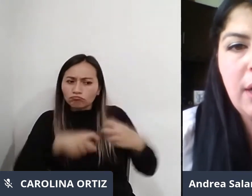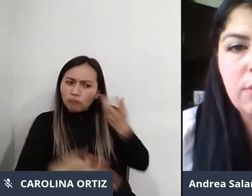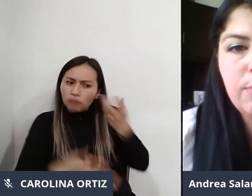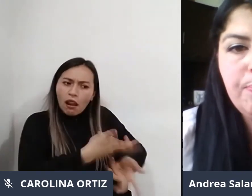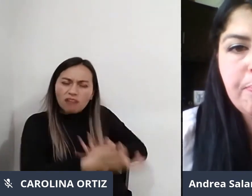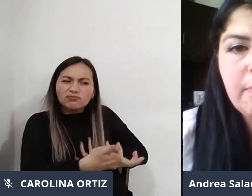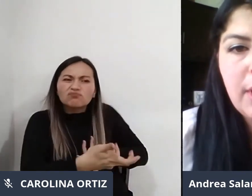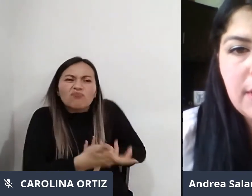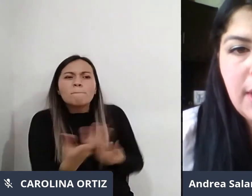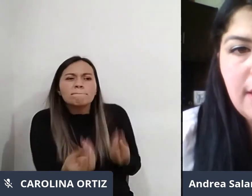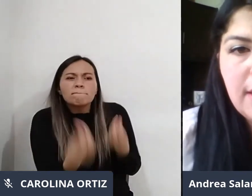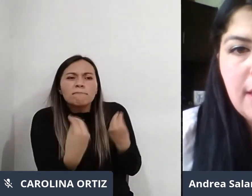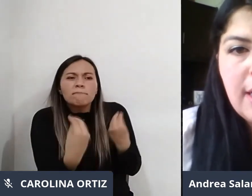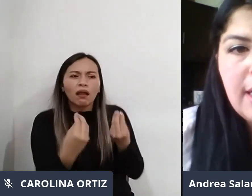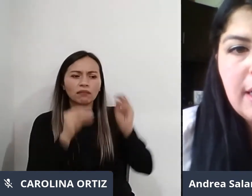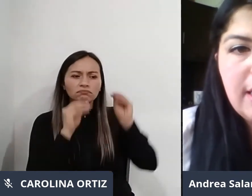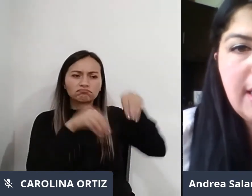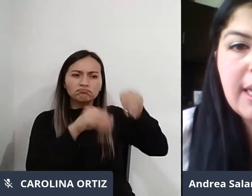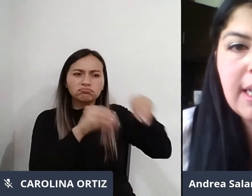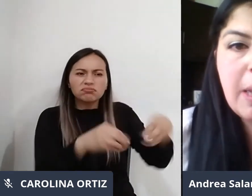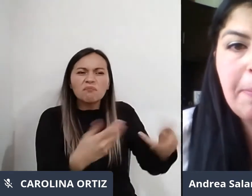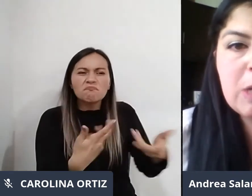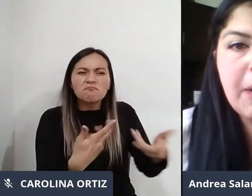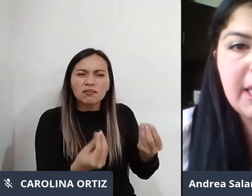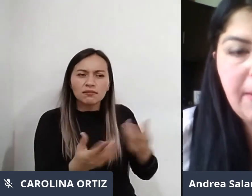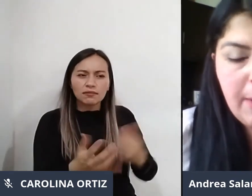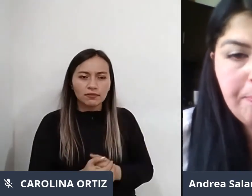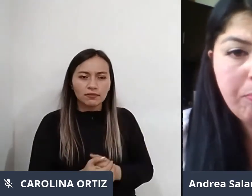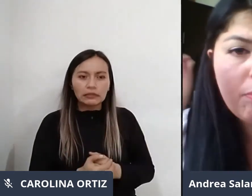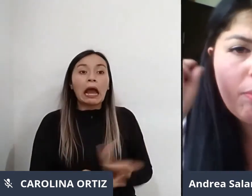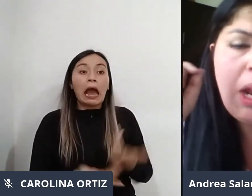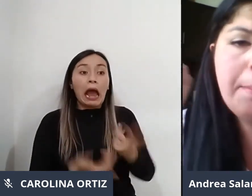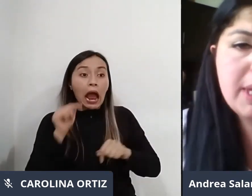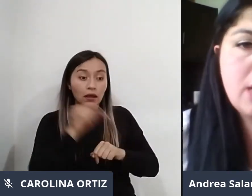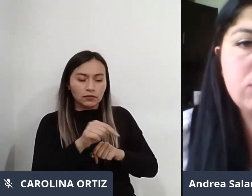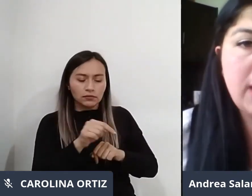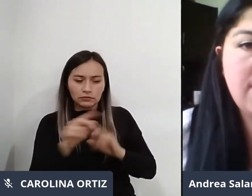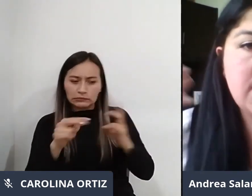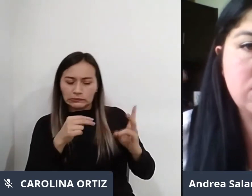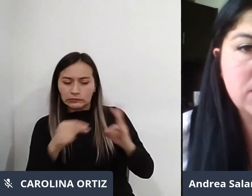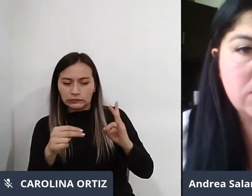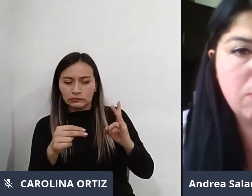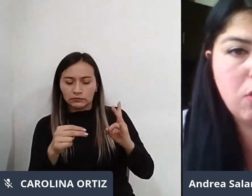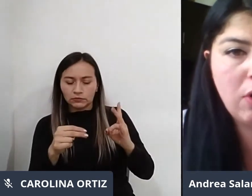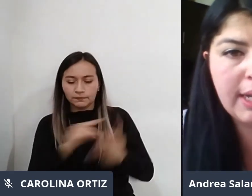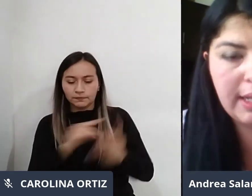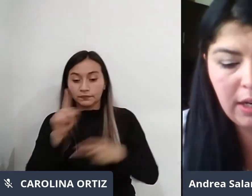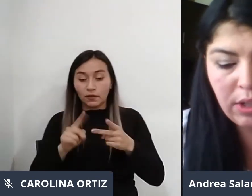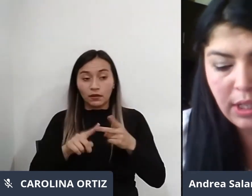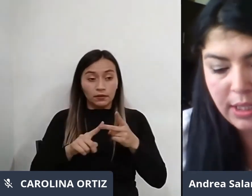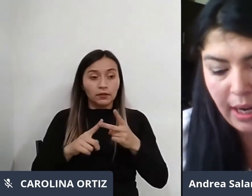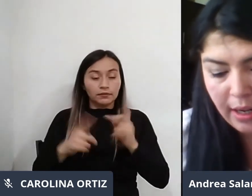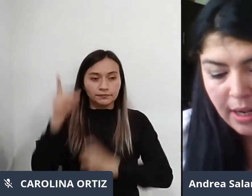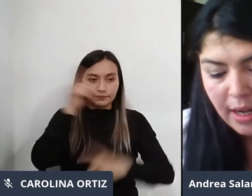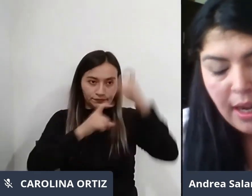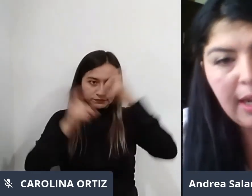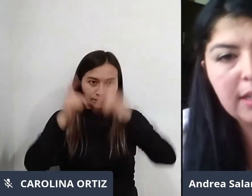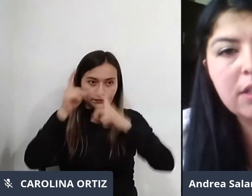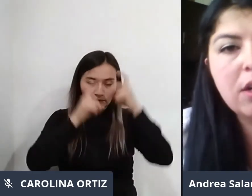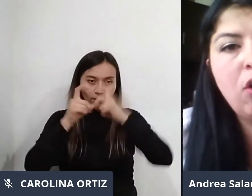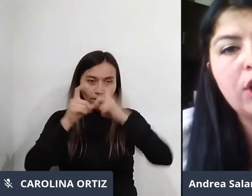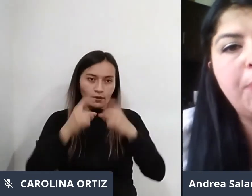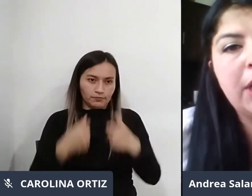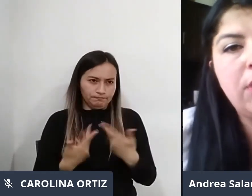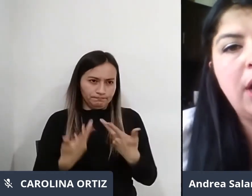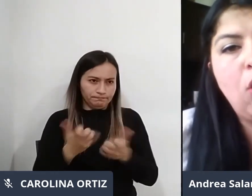estamos educando? ¿Sí? Y desde esa perspectiva, mi segunda reflexión, que es como con la que quiero iniciar,